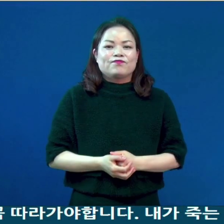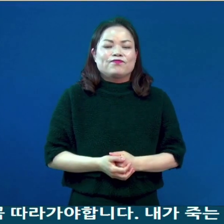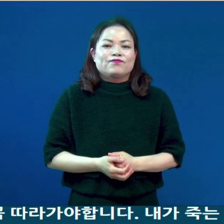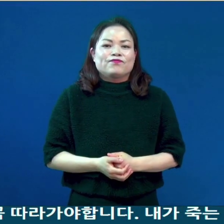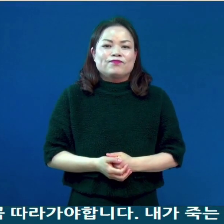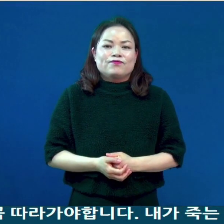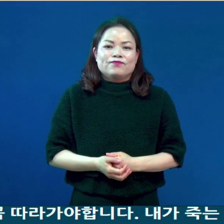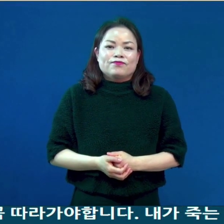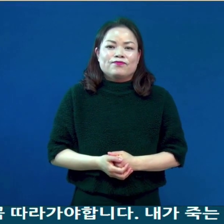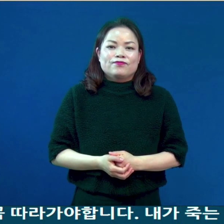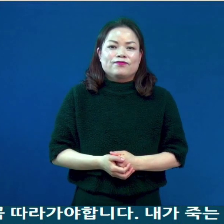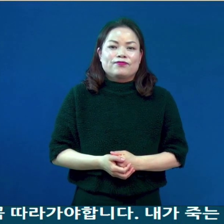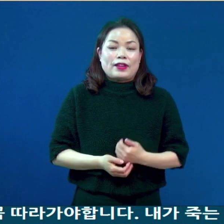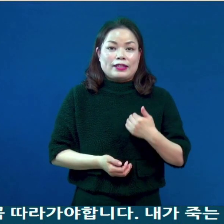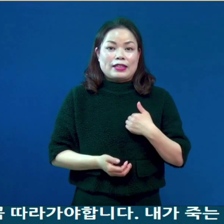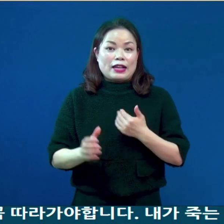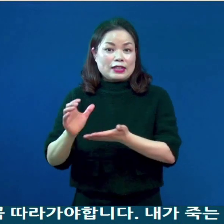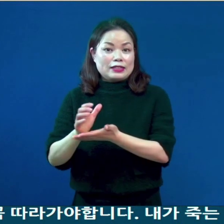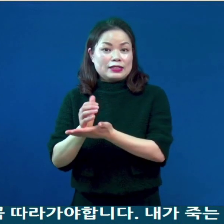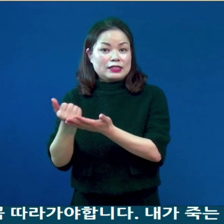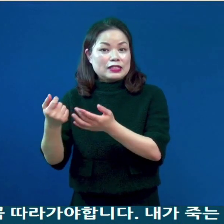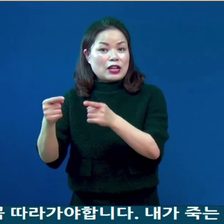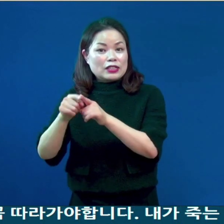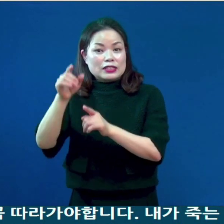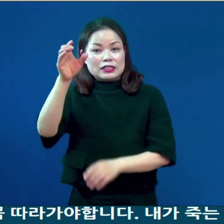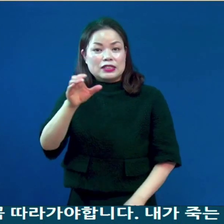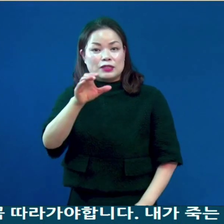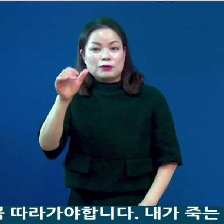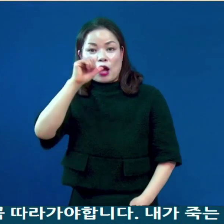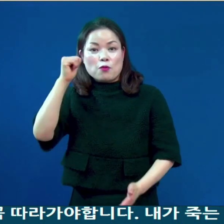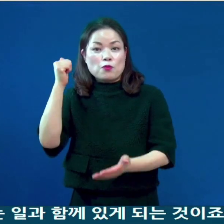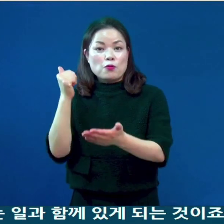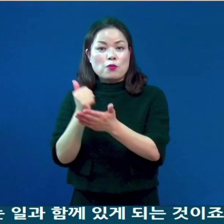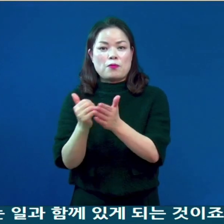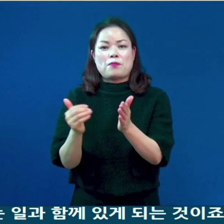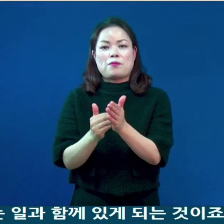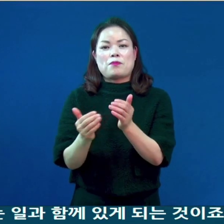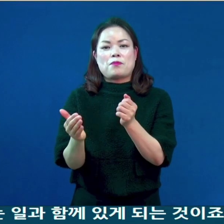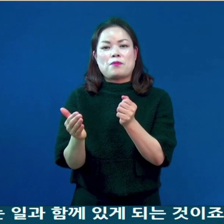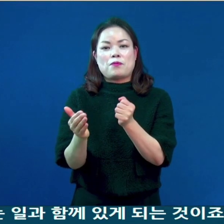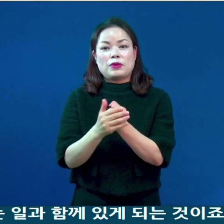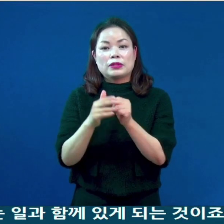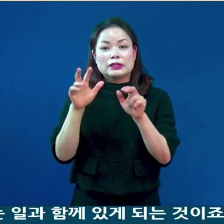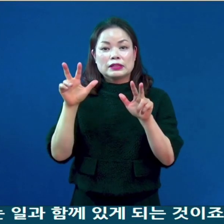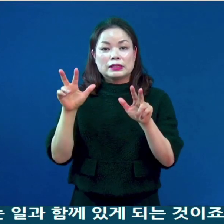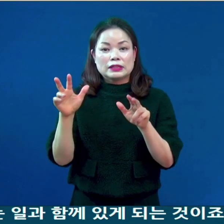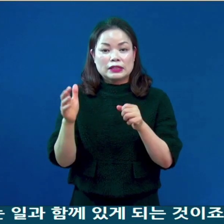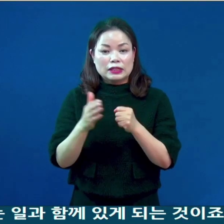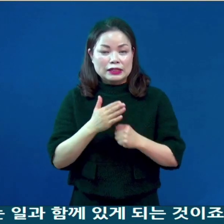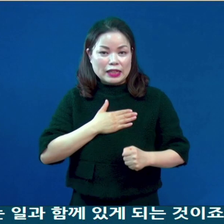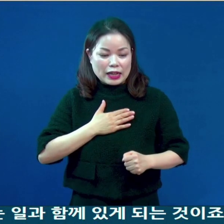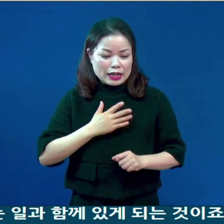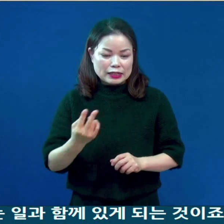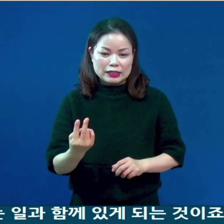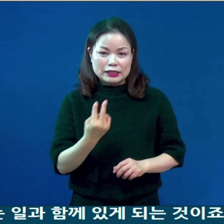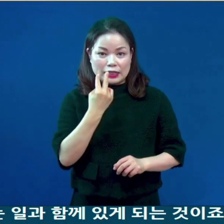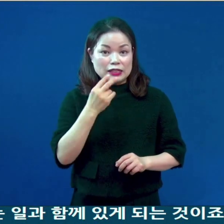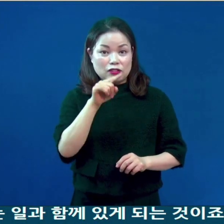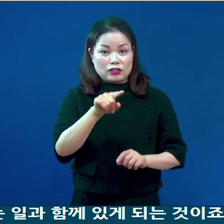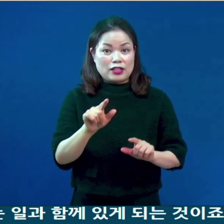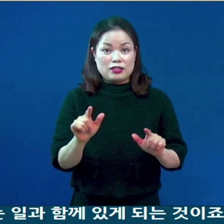들으시면 됩니다. 내가 그리스도와 함께 십자가에 못 박혔나니 그런즉 이제는 내가 사는 것이